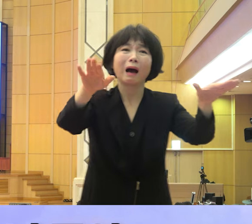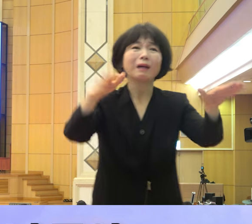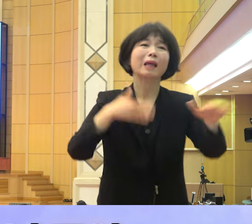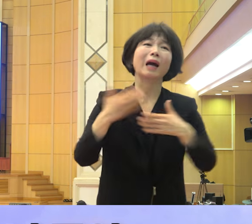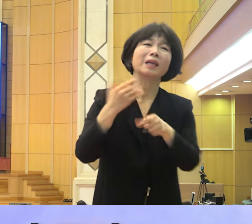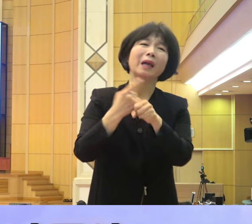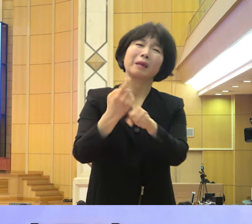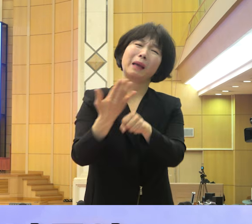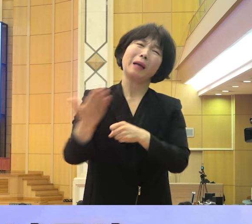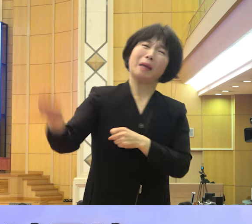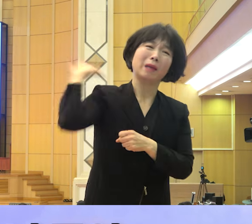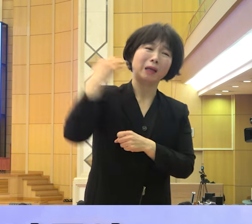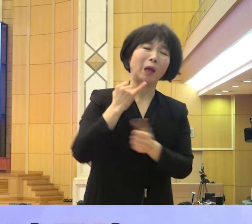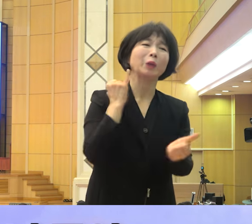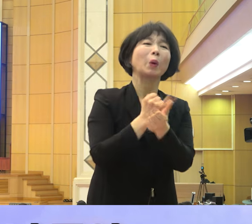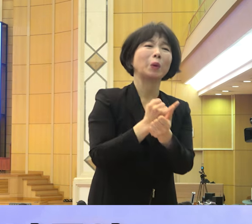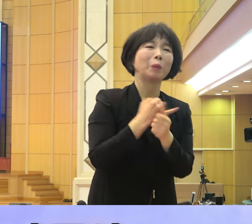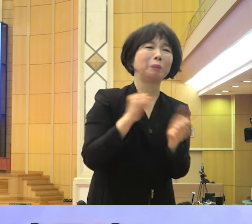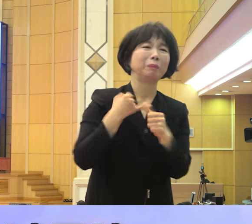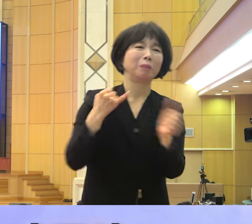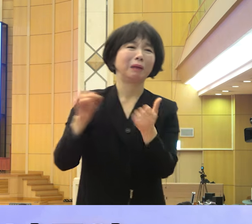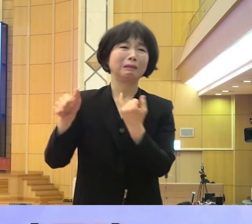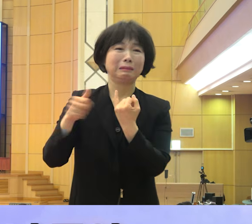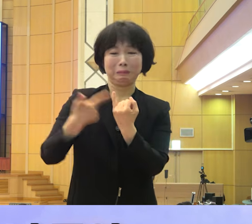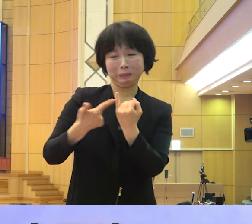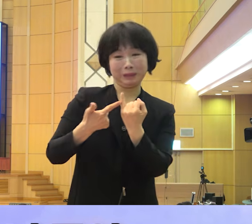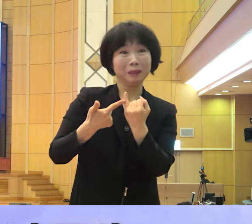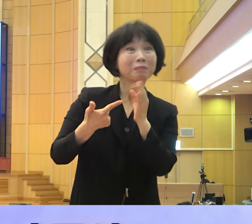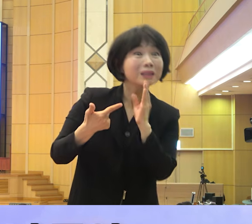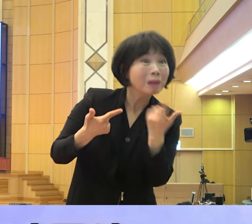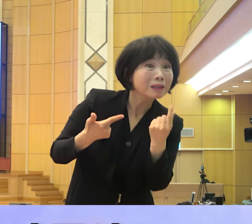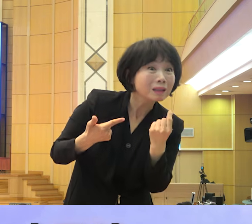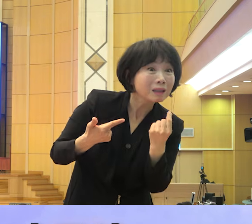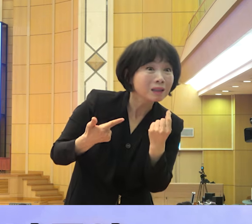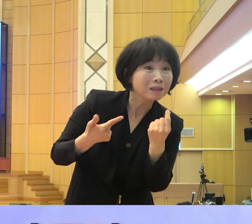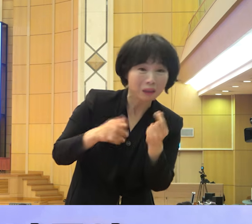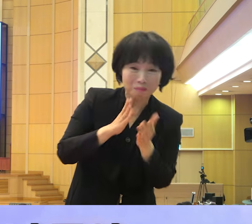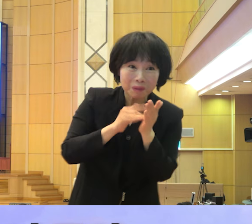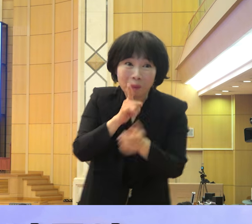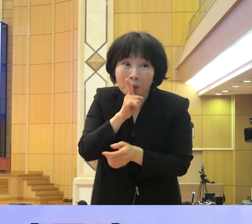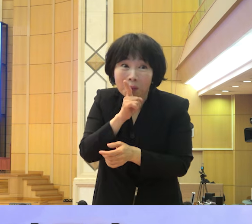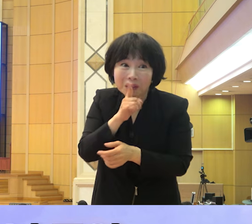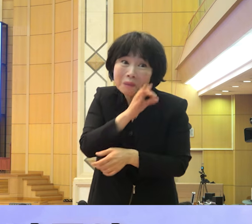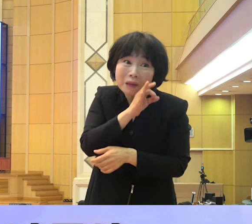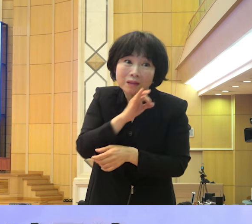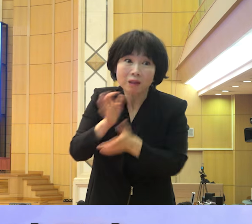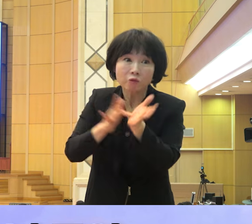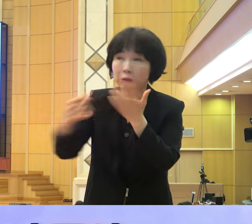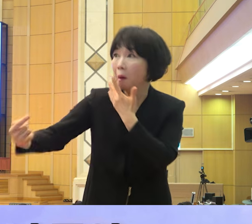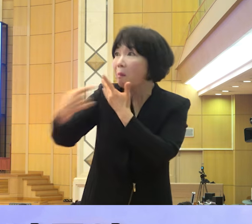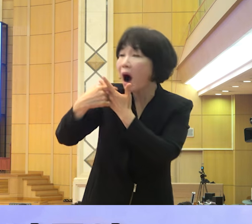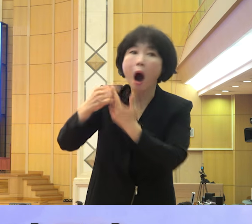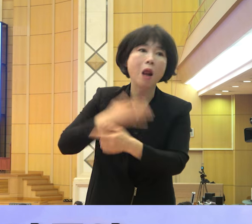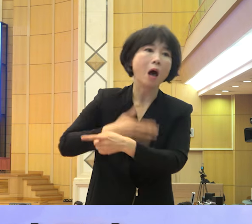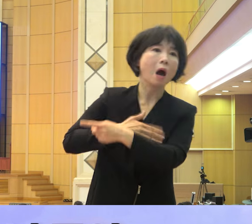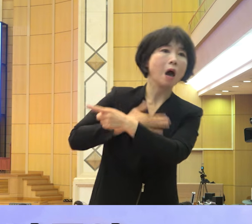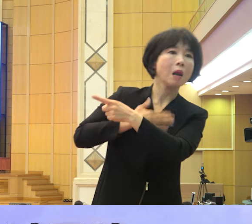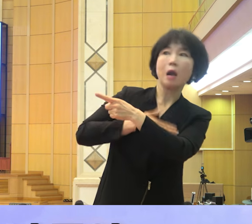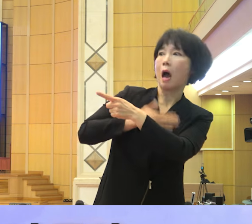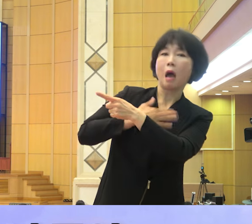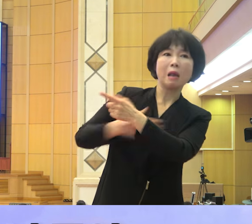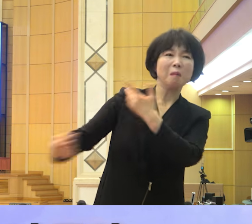것을 말했다. 그러니까 당신들 와봐라. 그래서 그 말 듣고 예수를 믿었는데 예수님으로 직접 말씀을 듣고